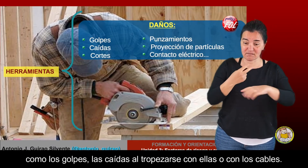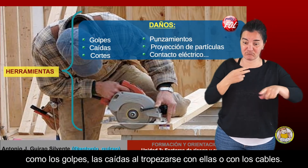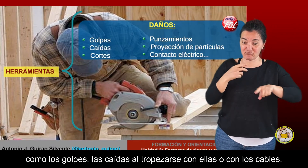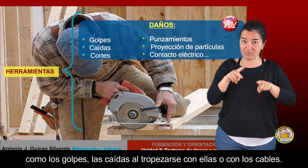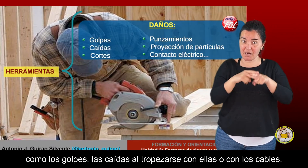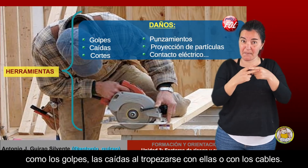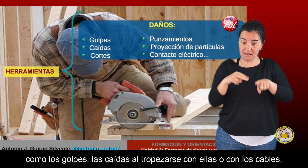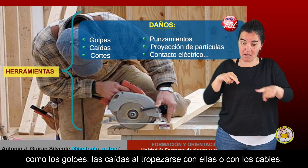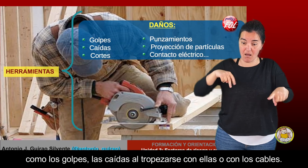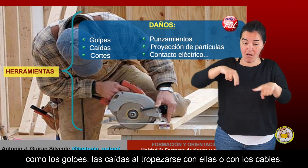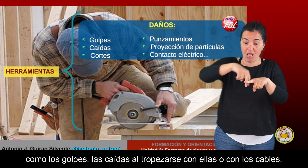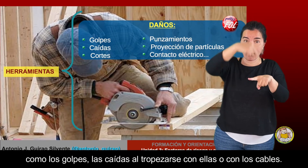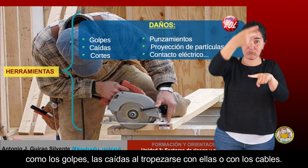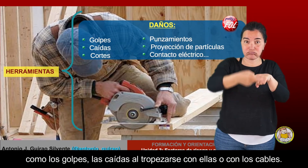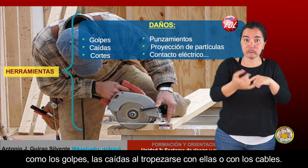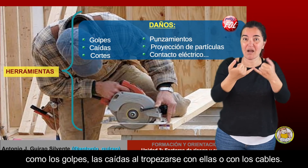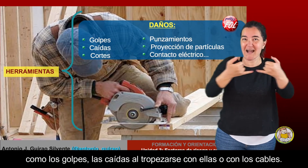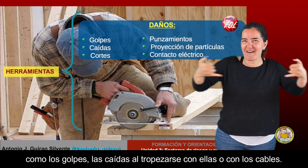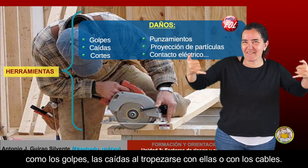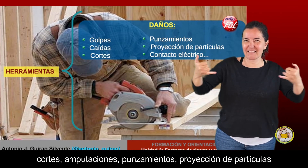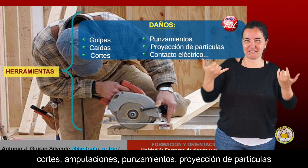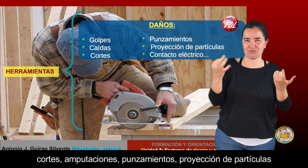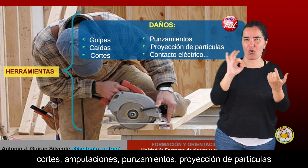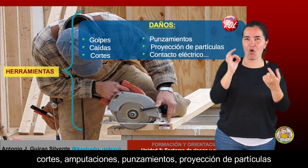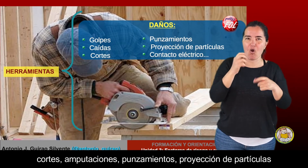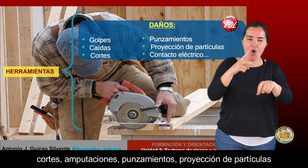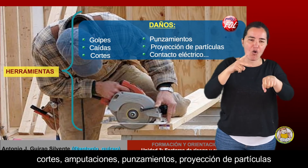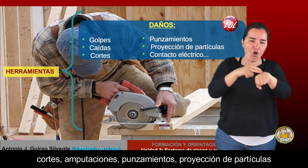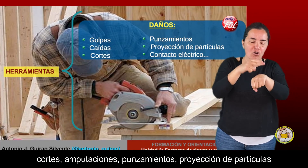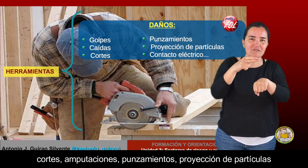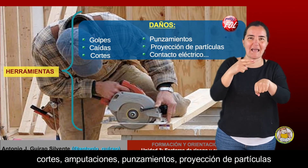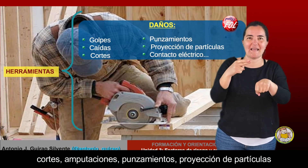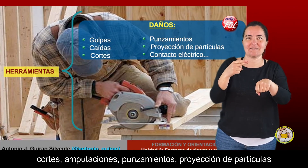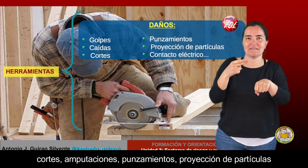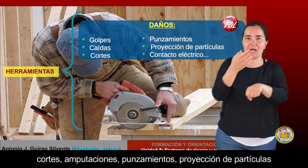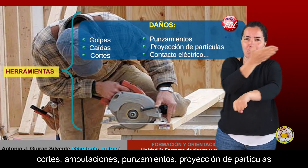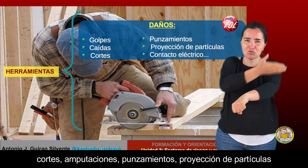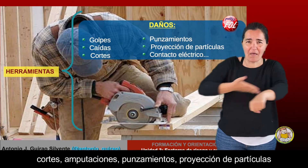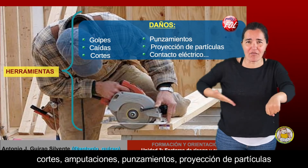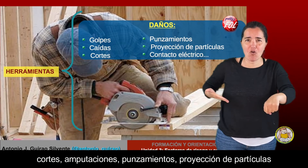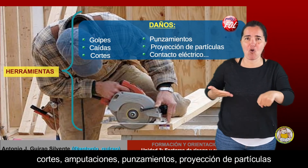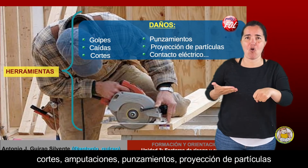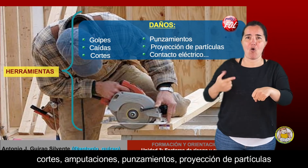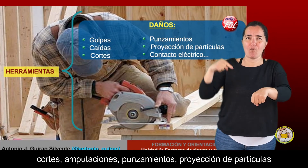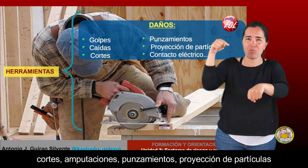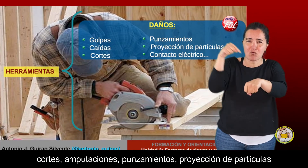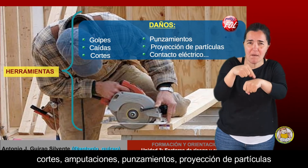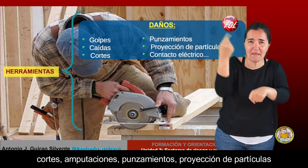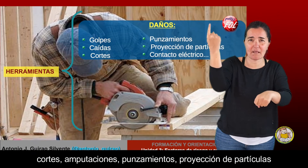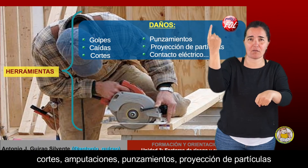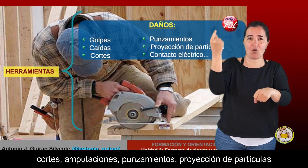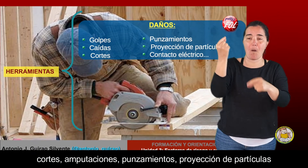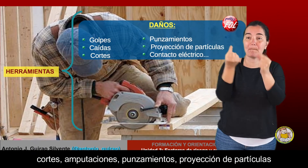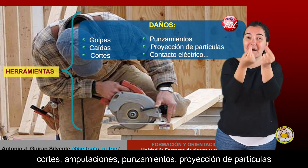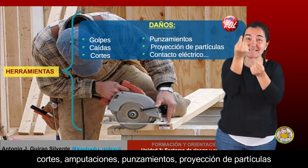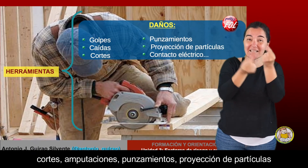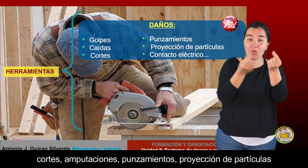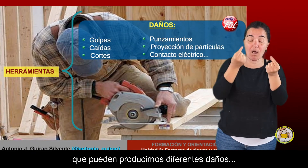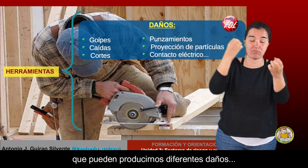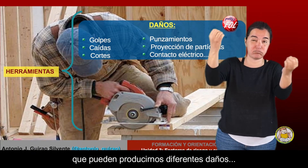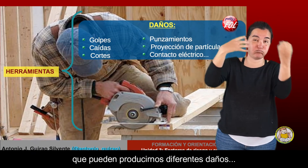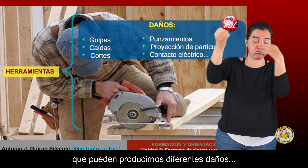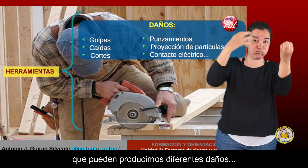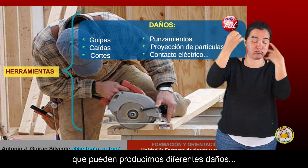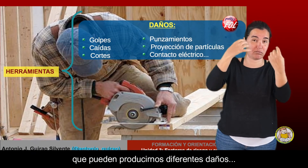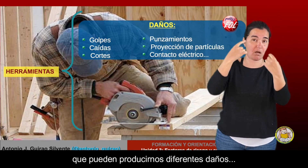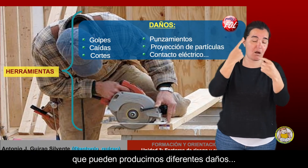al tropezarse con ellas o con los cables, cortes, amputaciones, punzamientos, proyección de partículas que